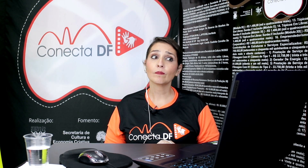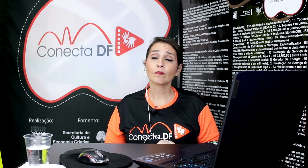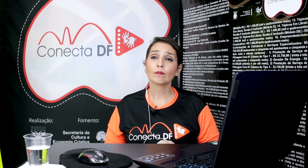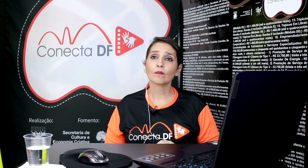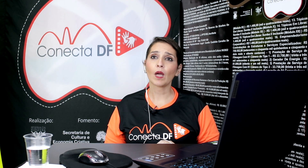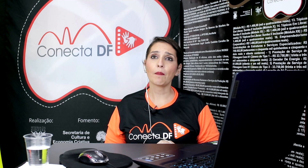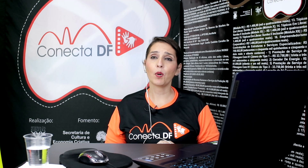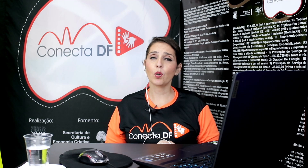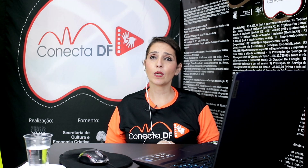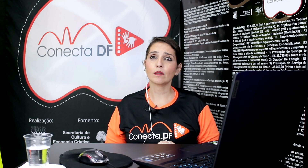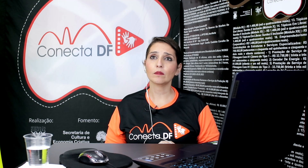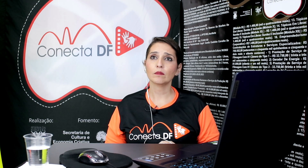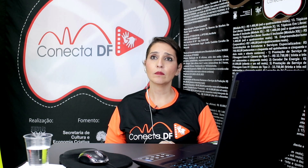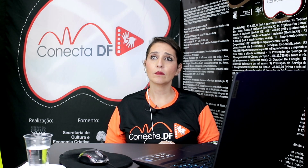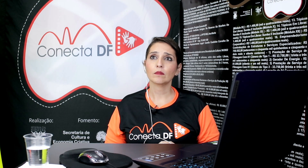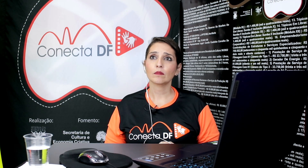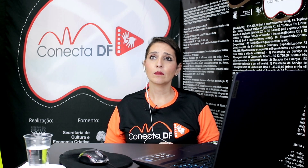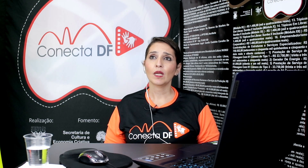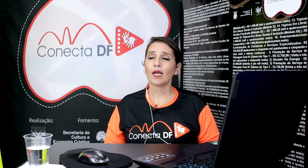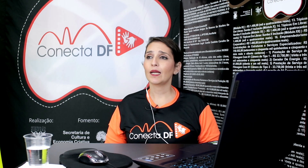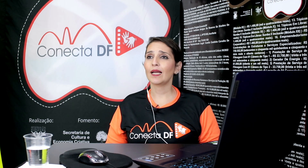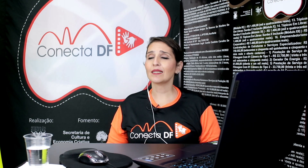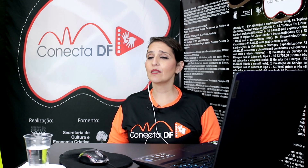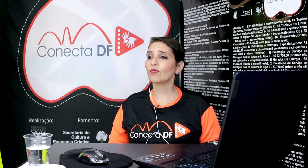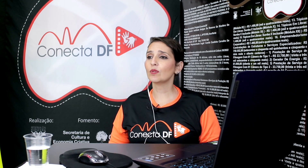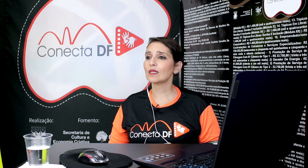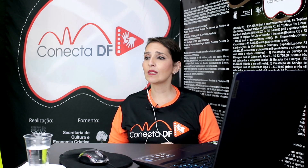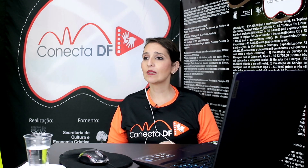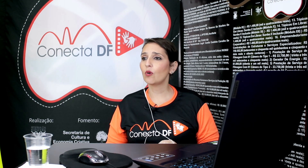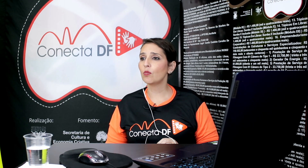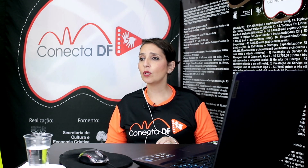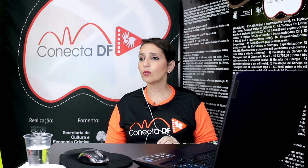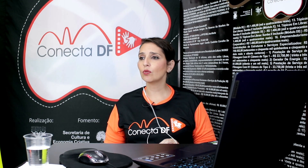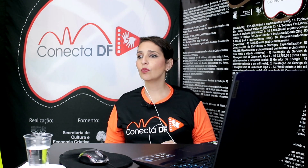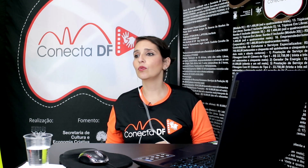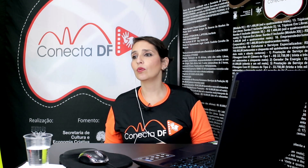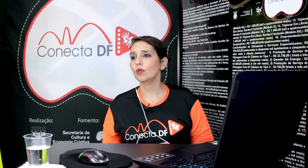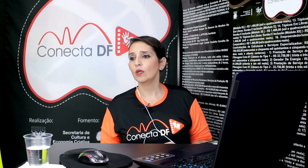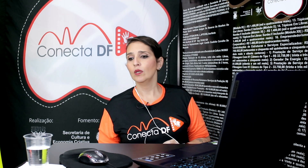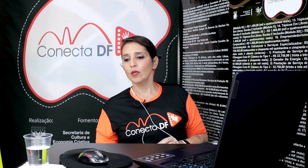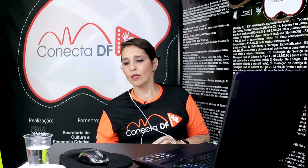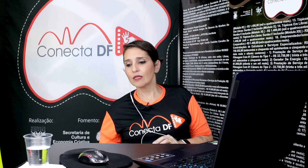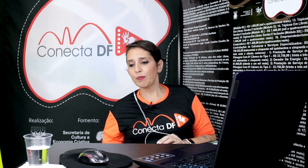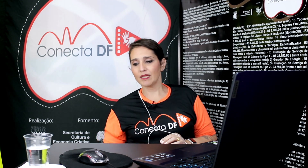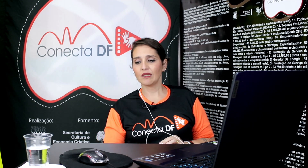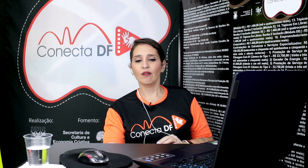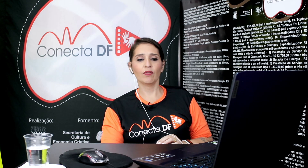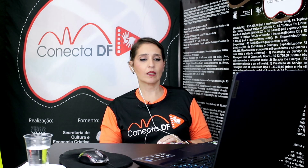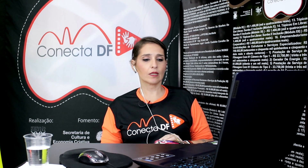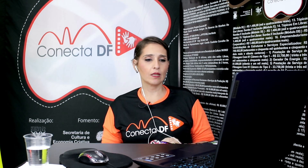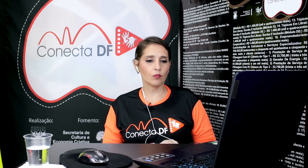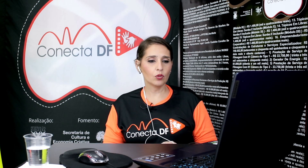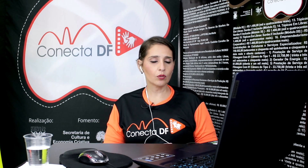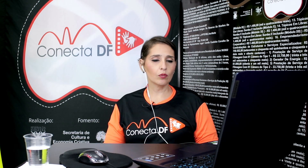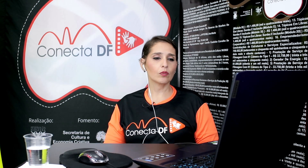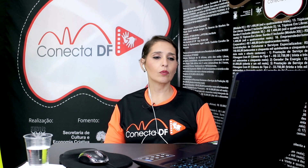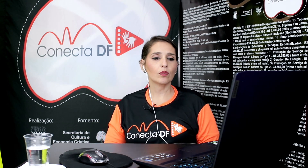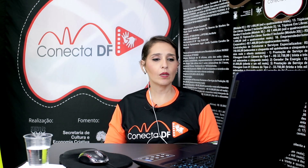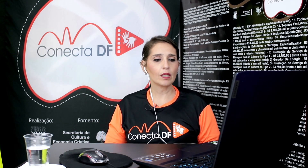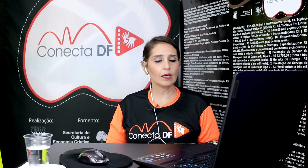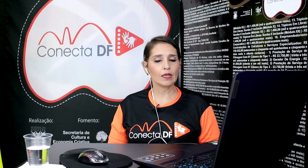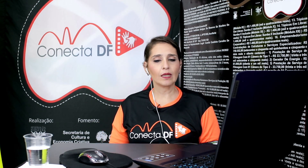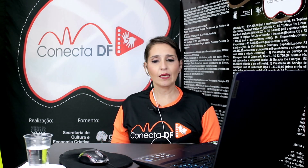Amora. Amora? Essas frutas que são muito específicas, assim,